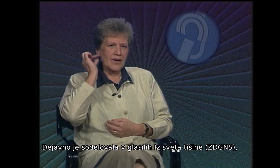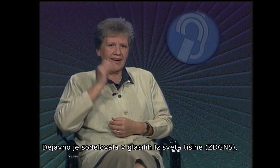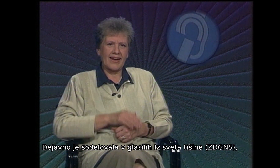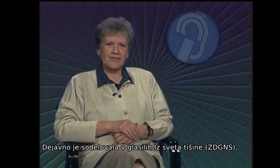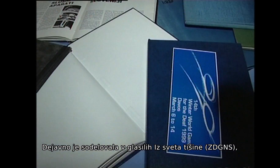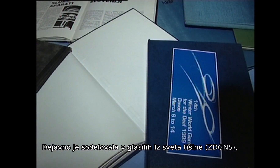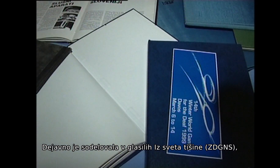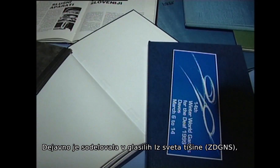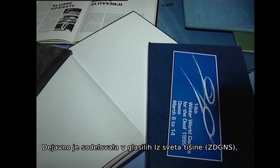gledalke.